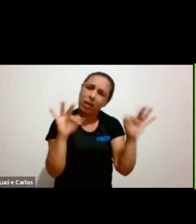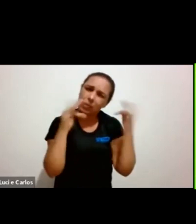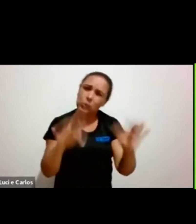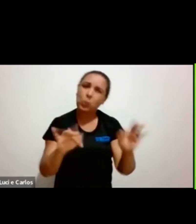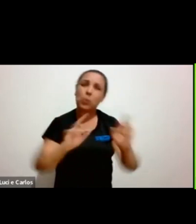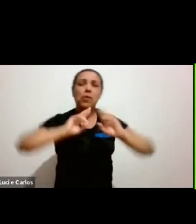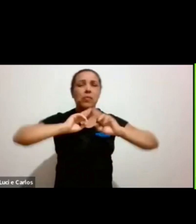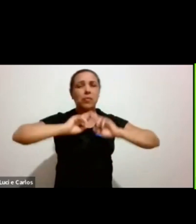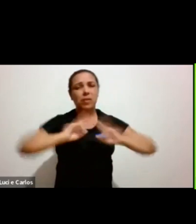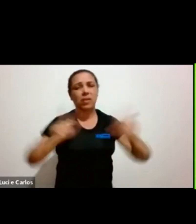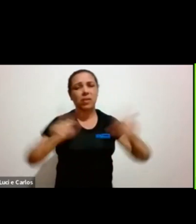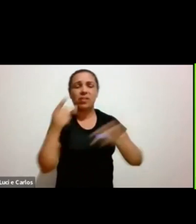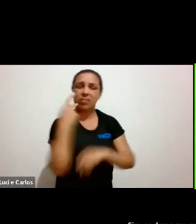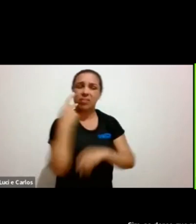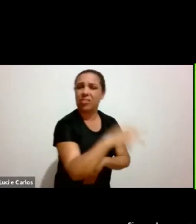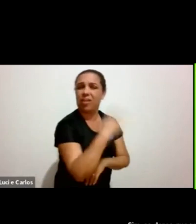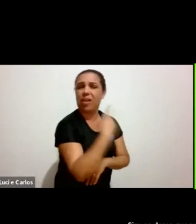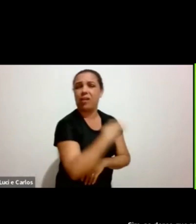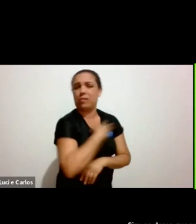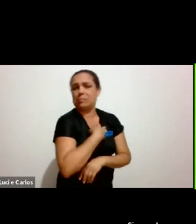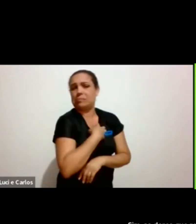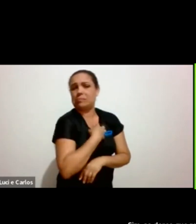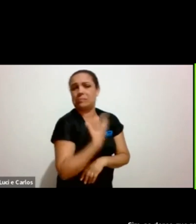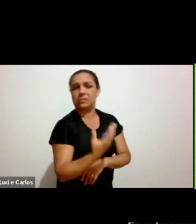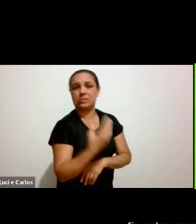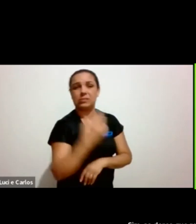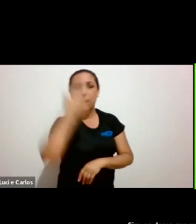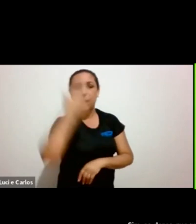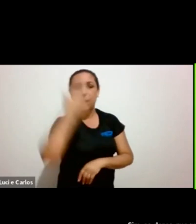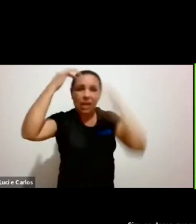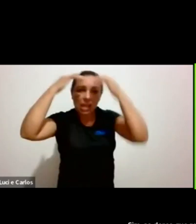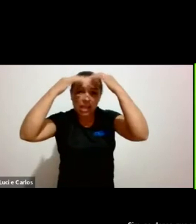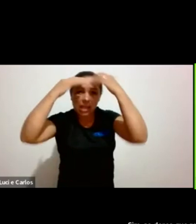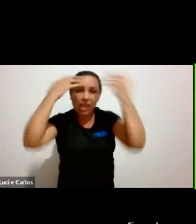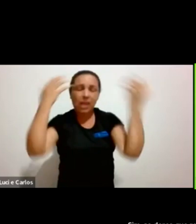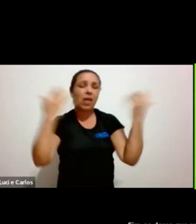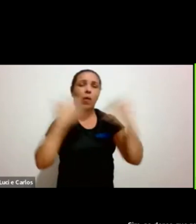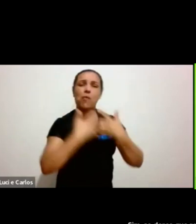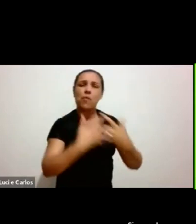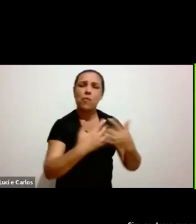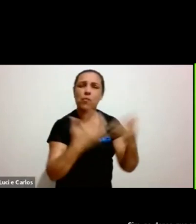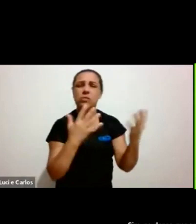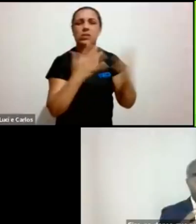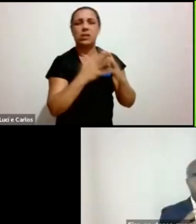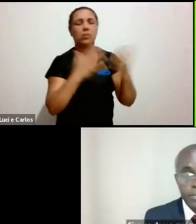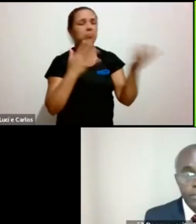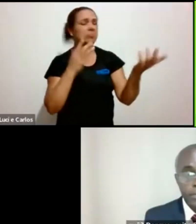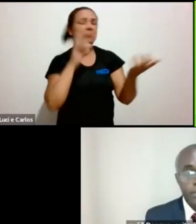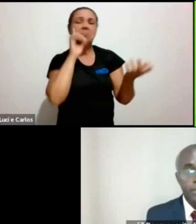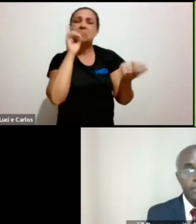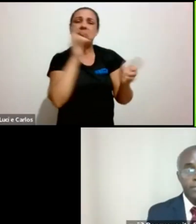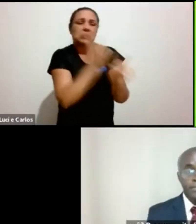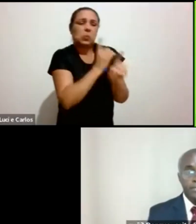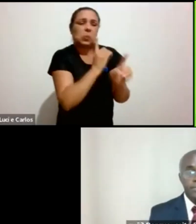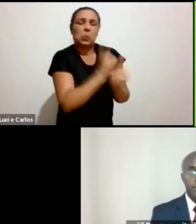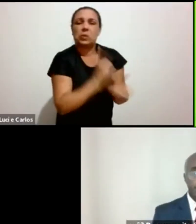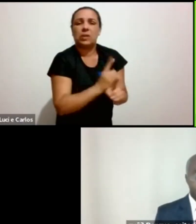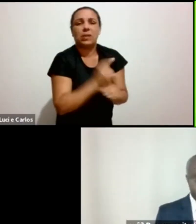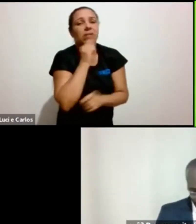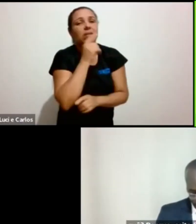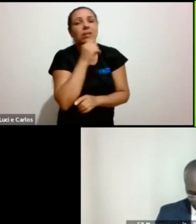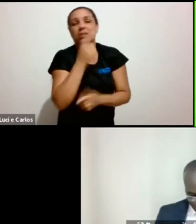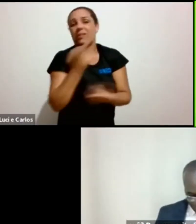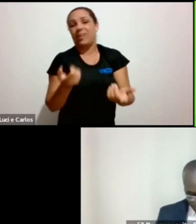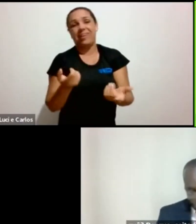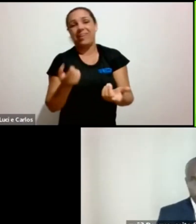diferente. Por quê? Porque, coitadinha, ela faz exames exaustivos. Nada aparece. Por quê? Porque não tem uma